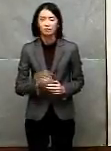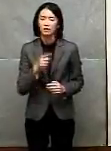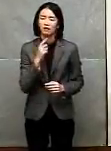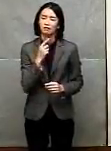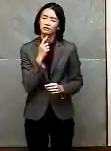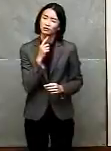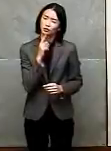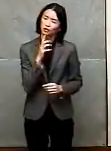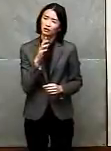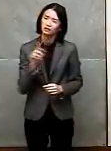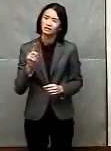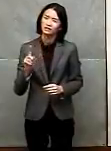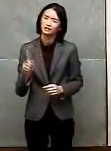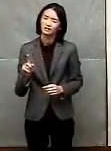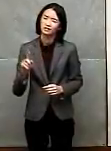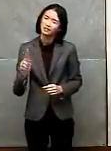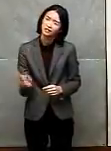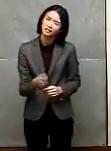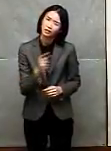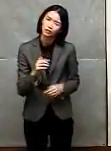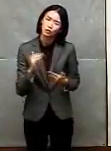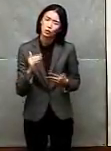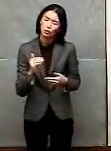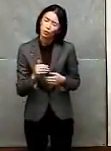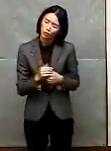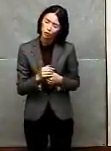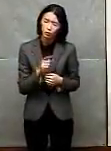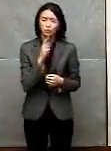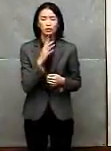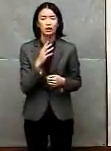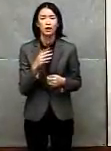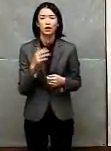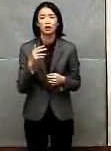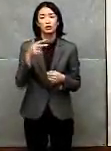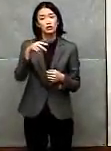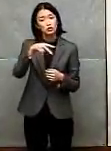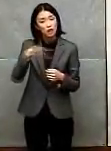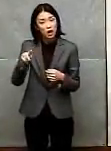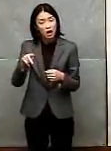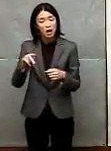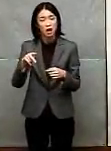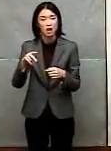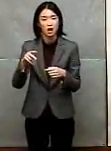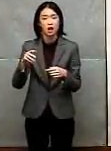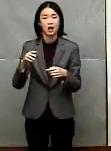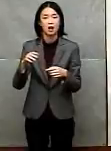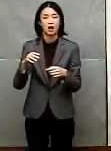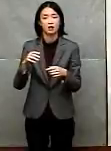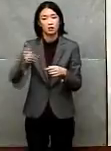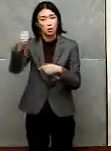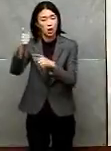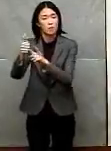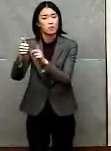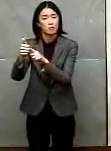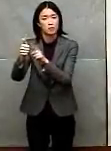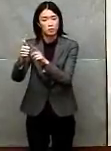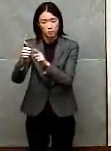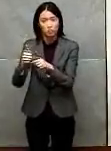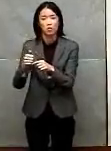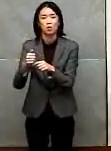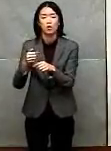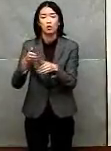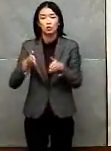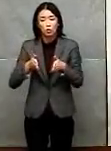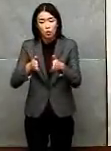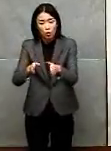自然体だったので、菅官房長官にもずっと高速道路で、もう官房長官になられた